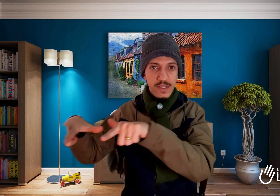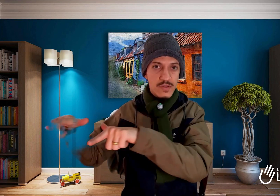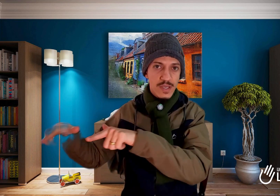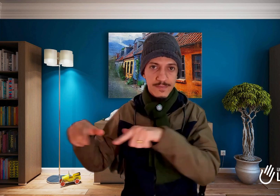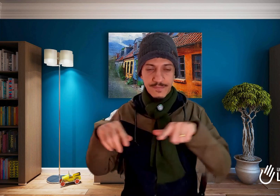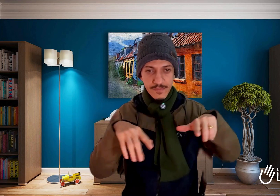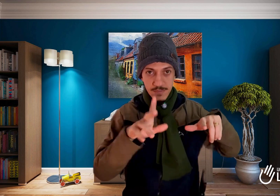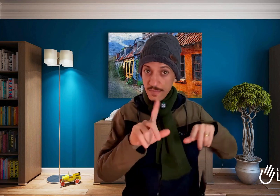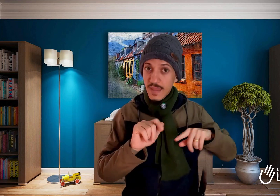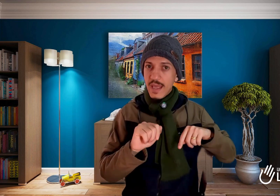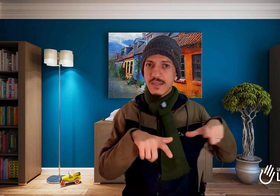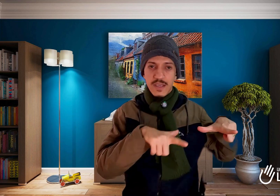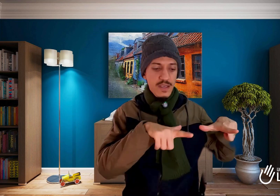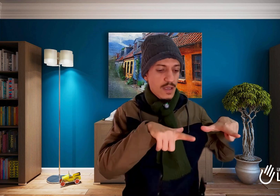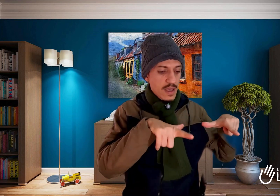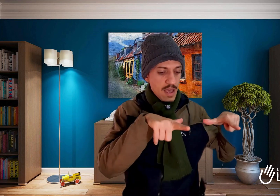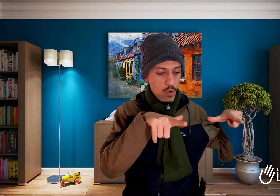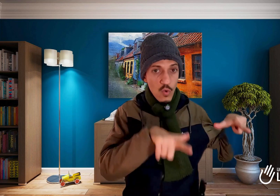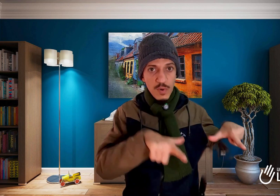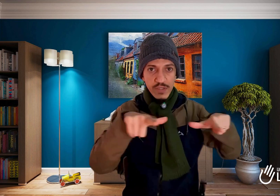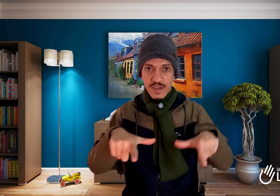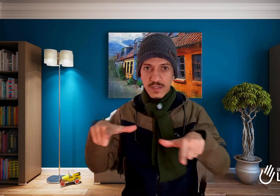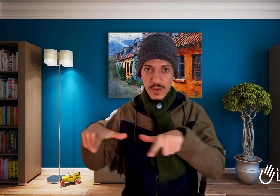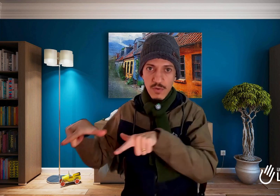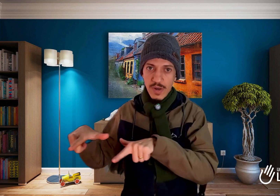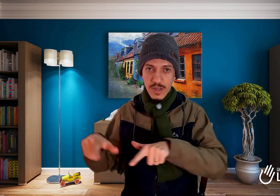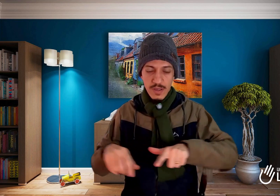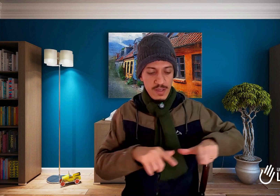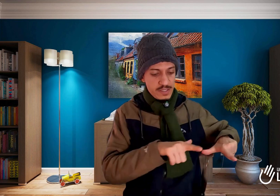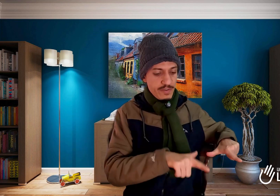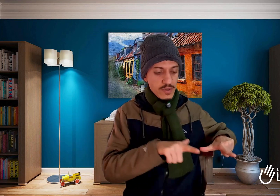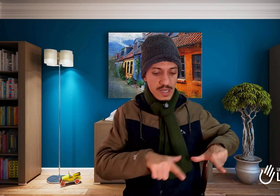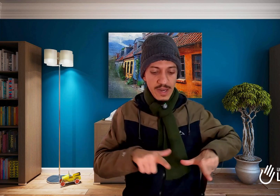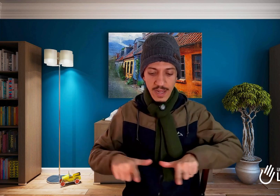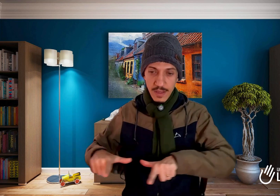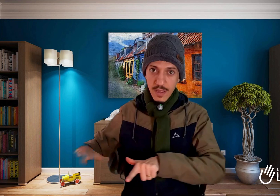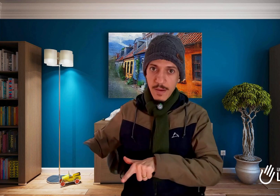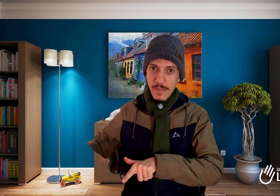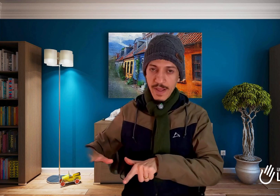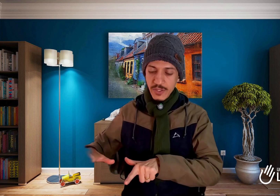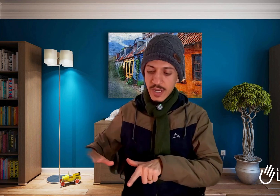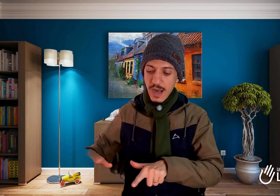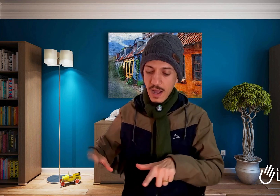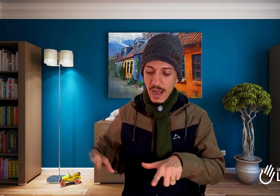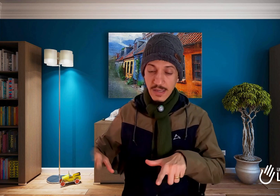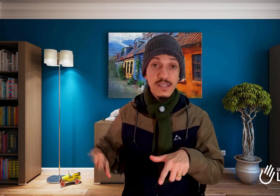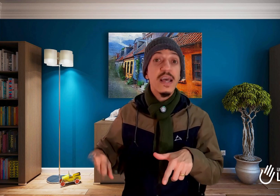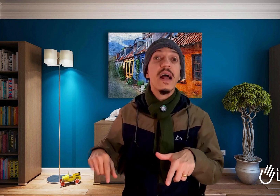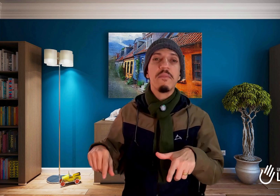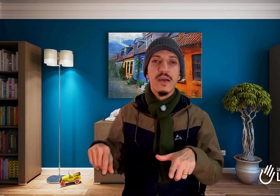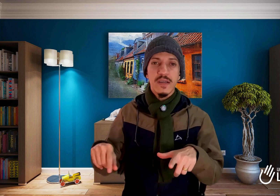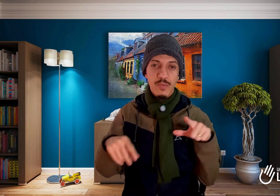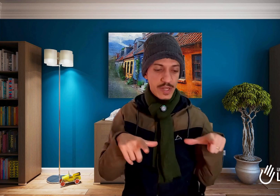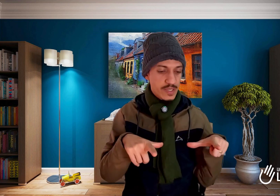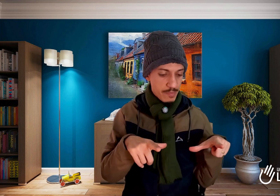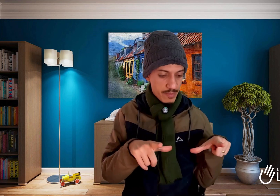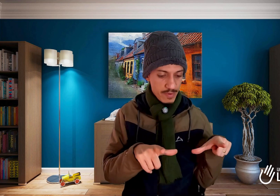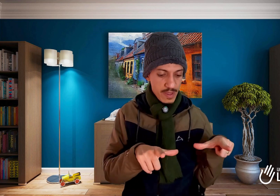aqui. Esse aqui é um com motivação icônica. Você vai usar ele para indicar as cerâmicas, por exemplo. Ele